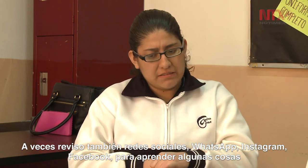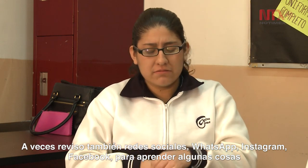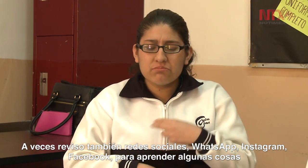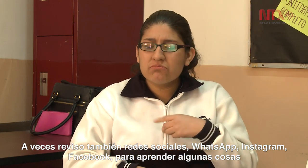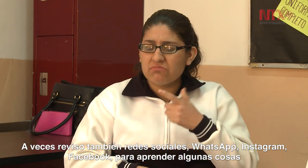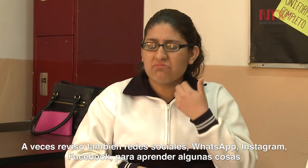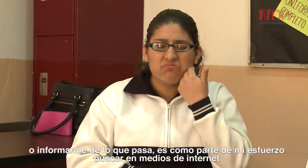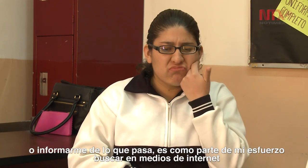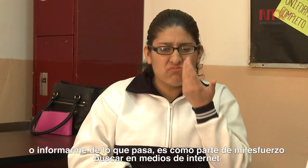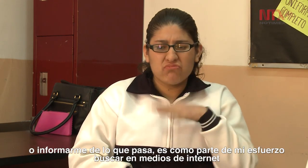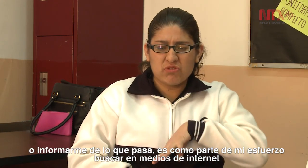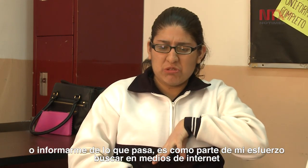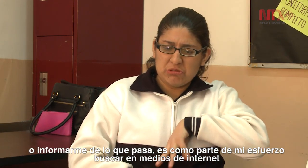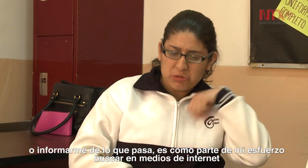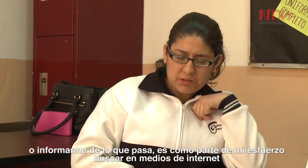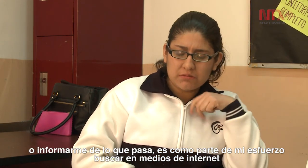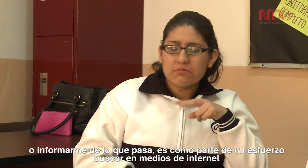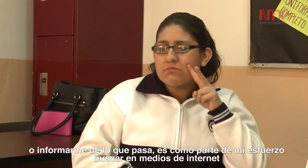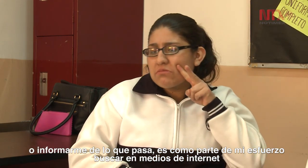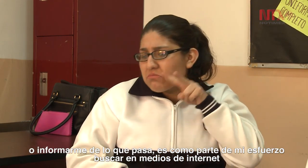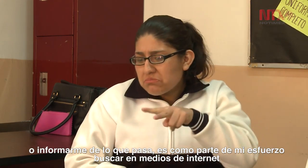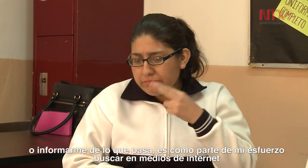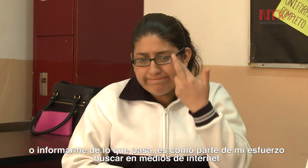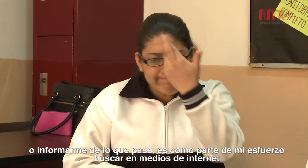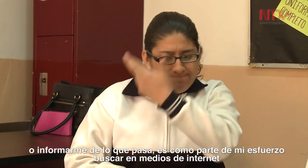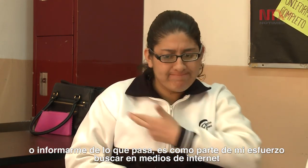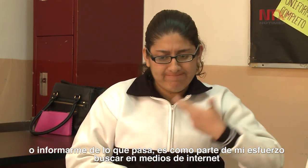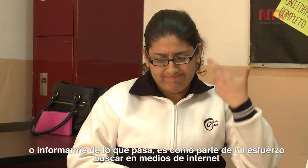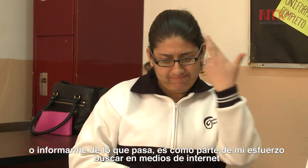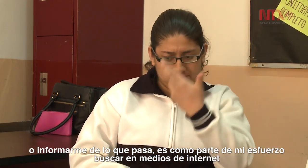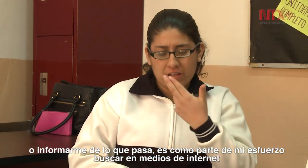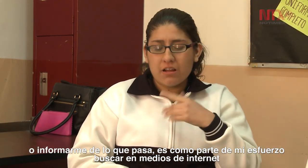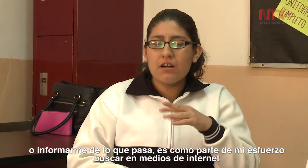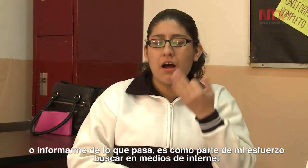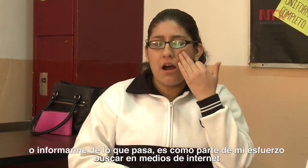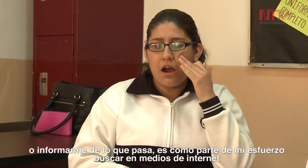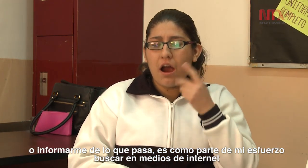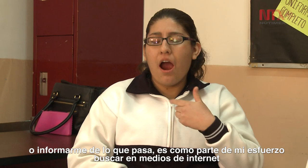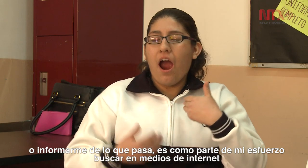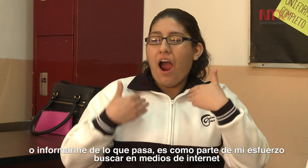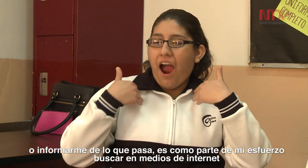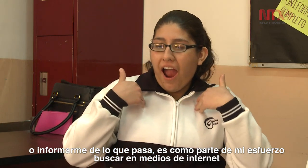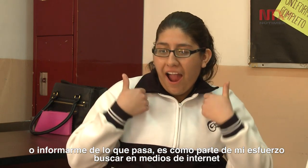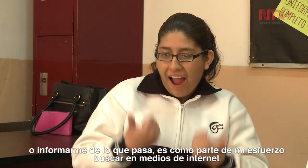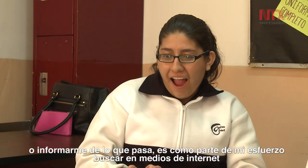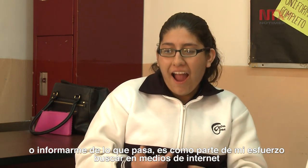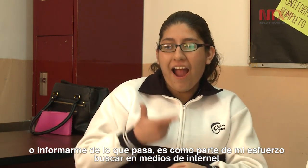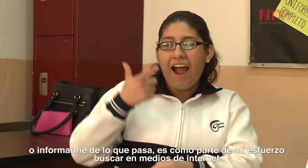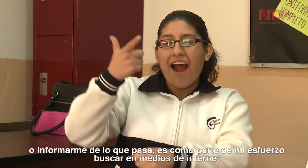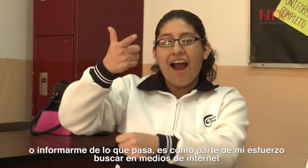cosas o informarme de lo que pasa, es como parte de mi esfuerzo. Buscar en medios de internet,